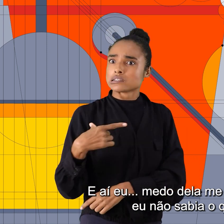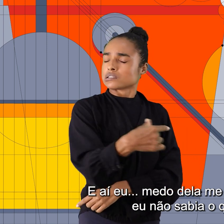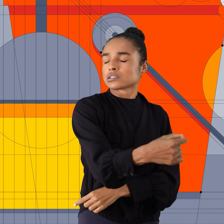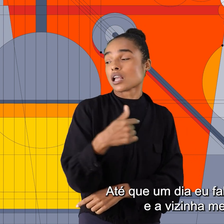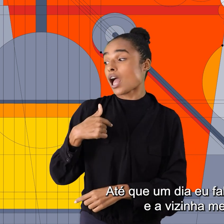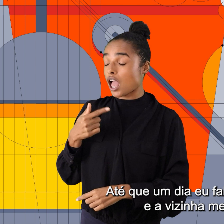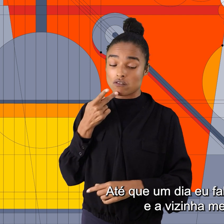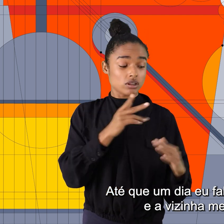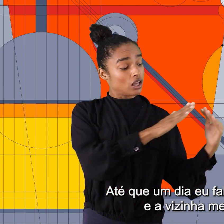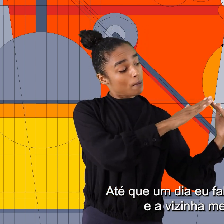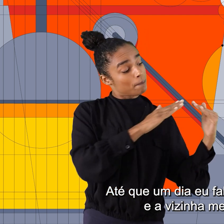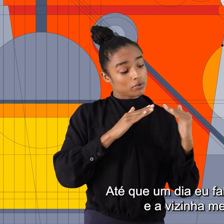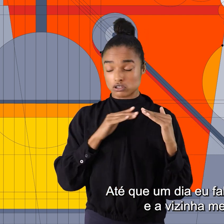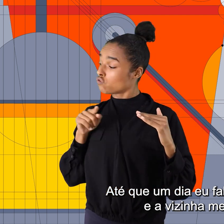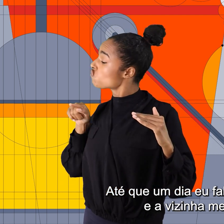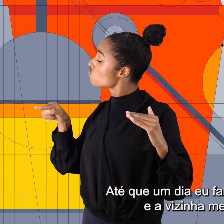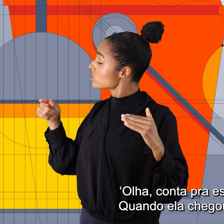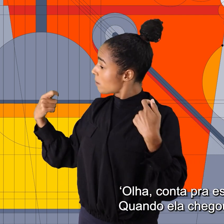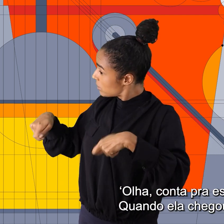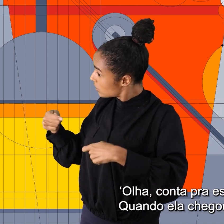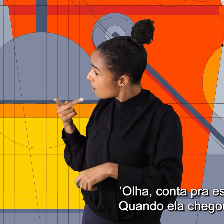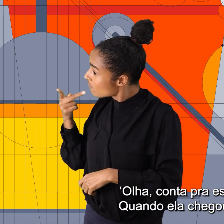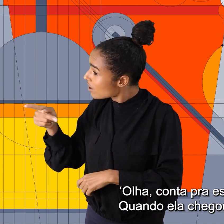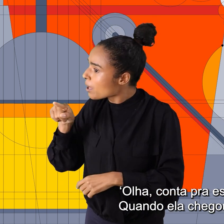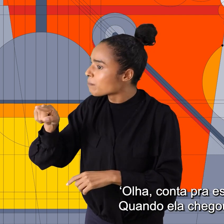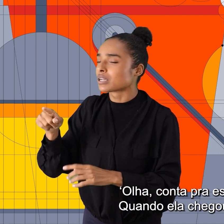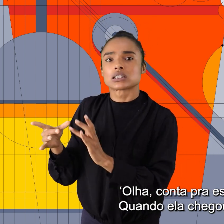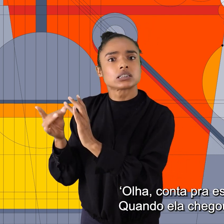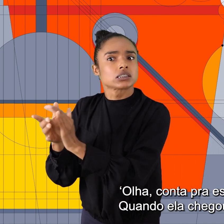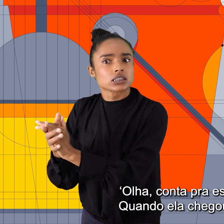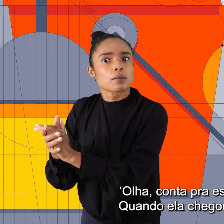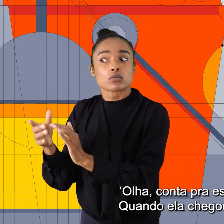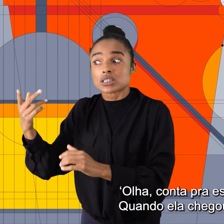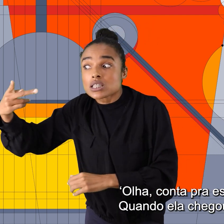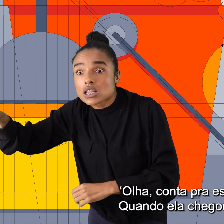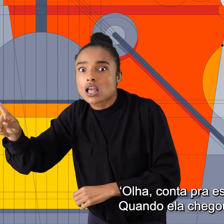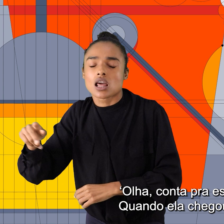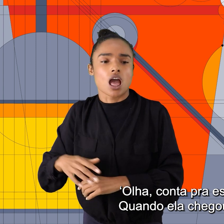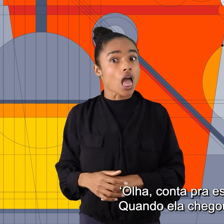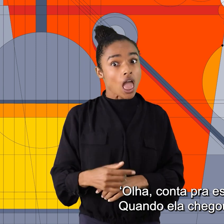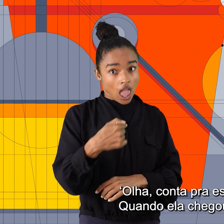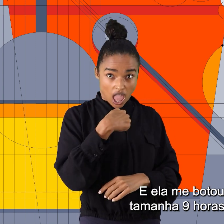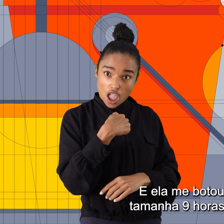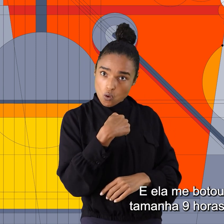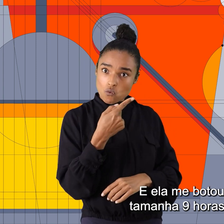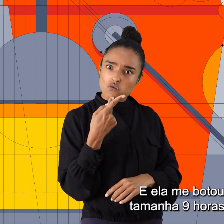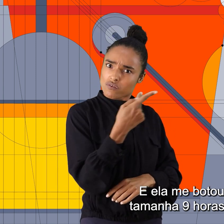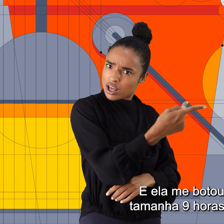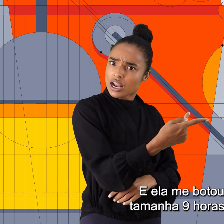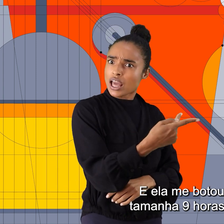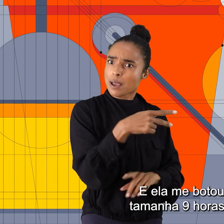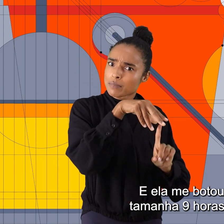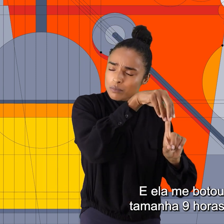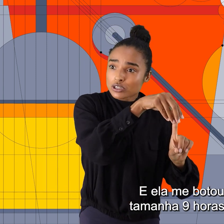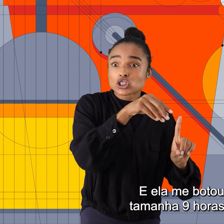o que fazer. Até que um dia eu falei para a vizinha e a vizinha me disse, olha, conta para a esposa dele. Aí, quando ela chegou, eu contei e ela me botou